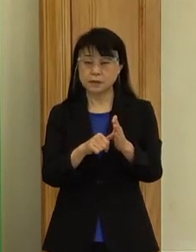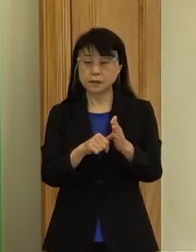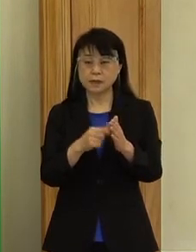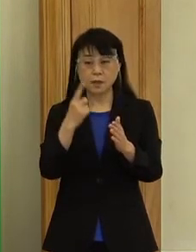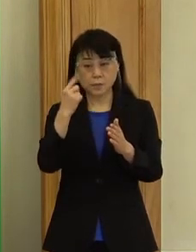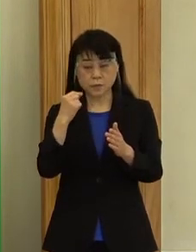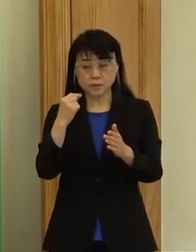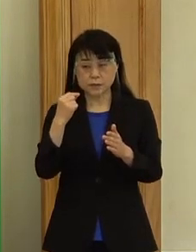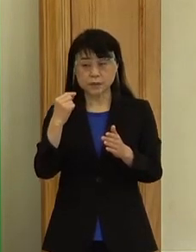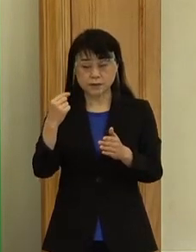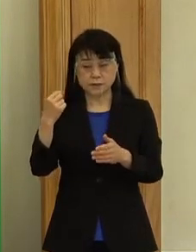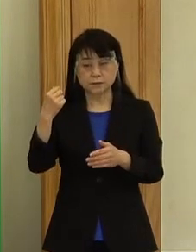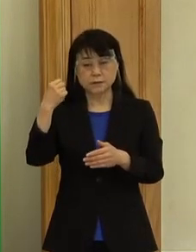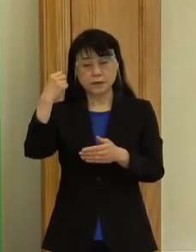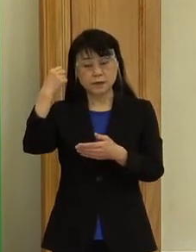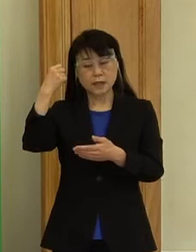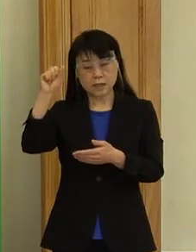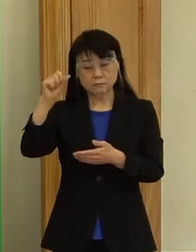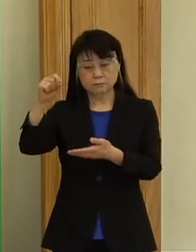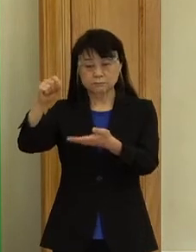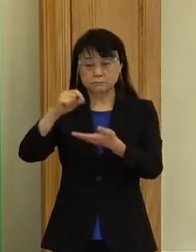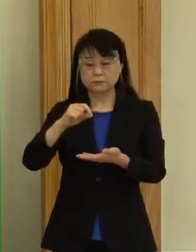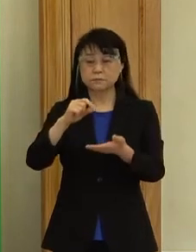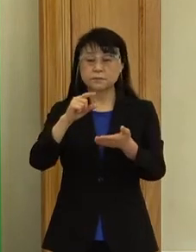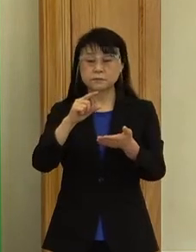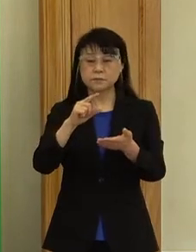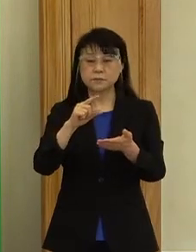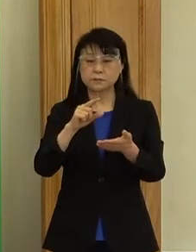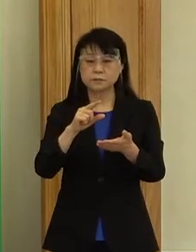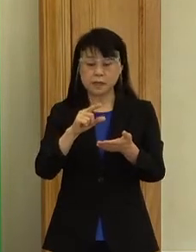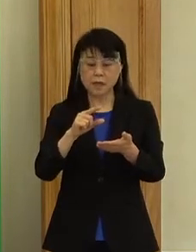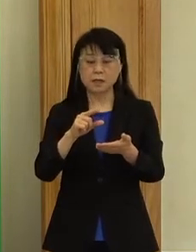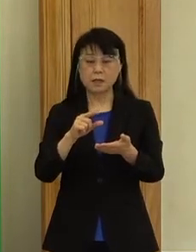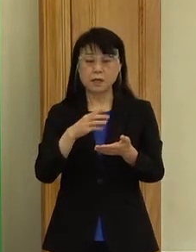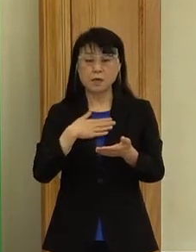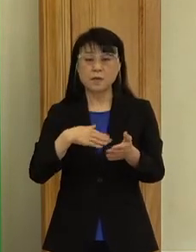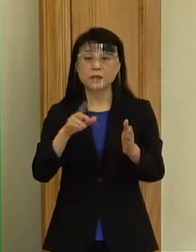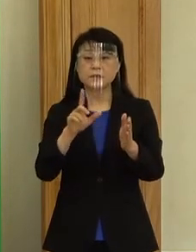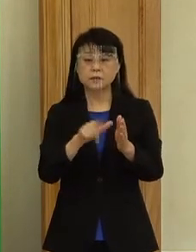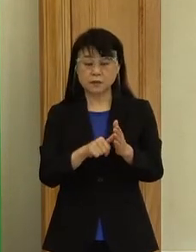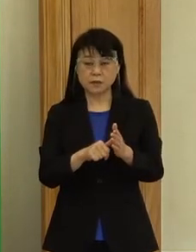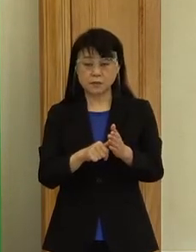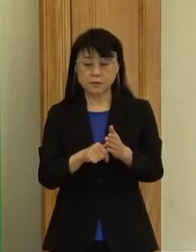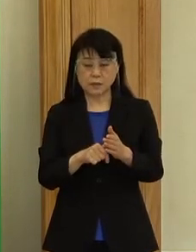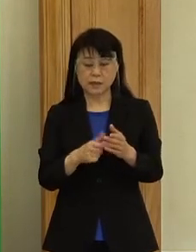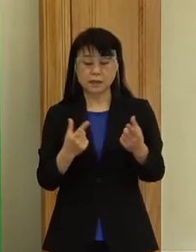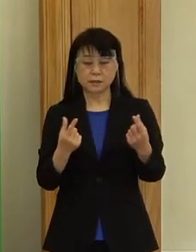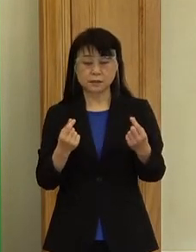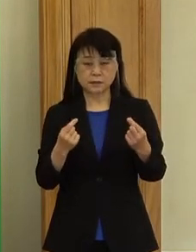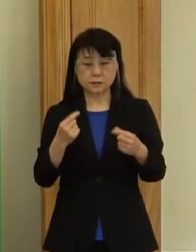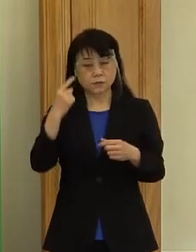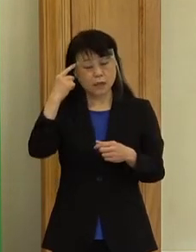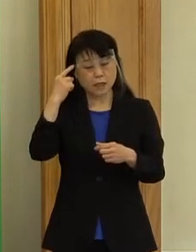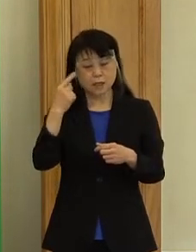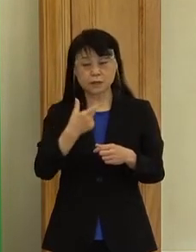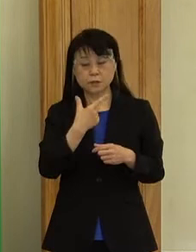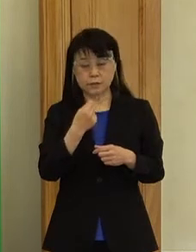が私どもでキャッチできましたら、そこについてはやはり、より慎重にお考えいただく